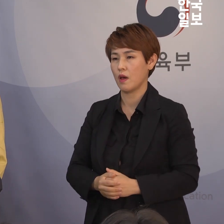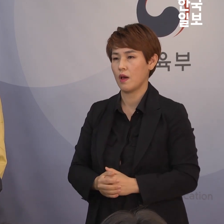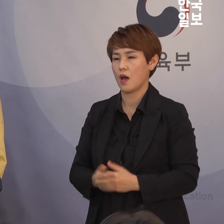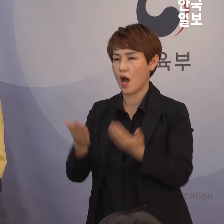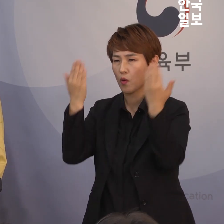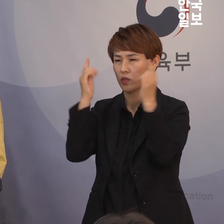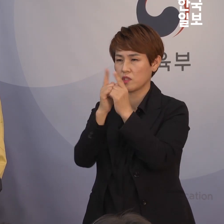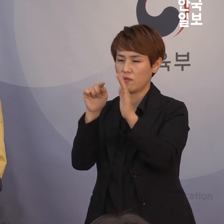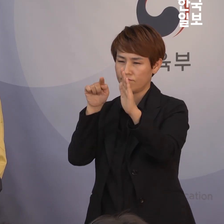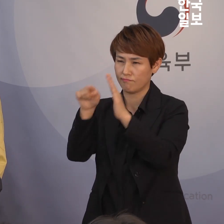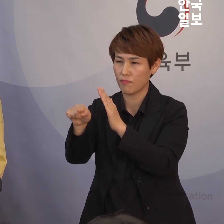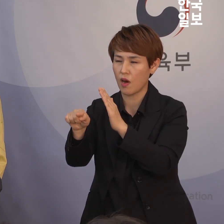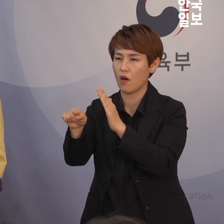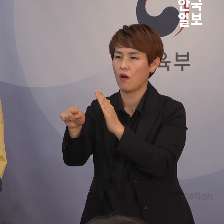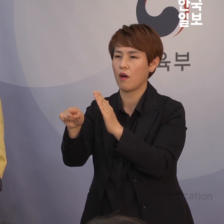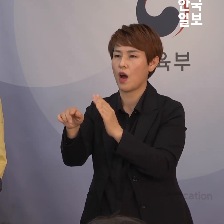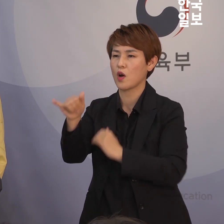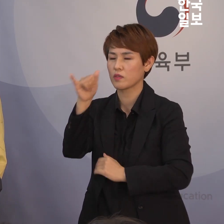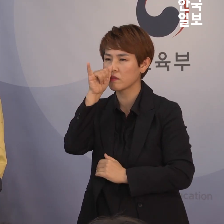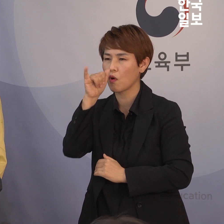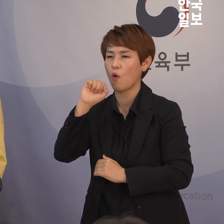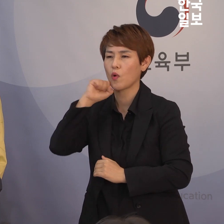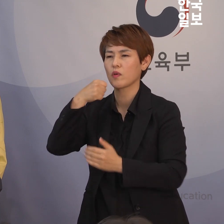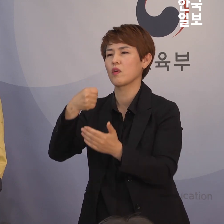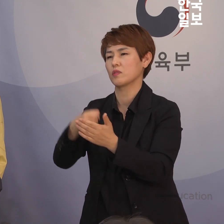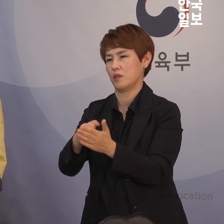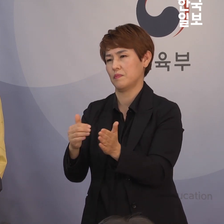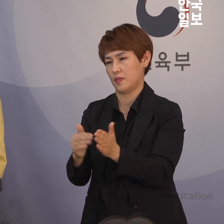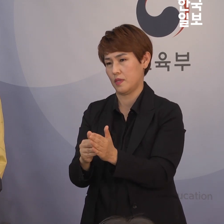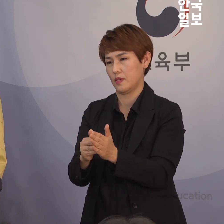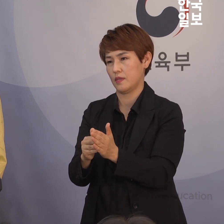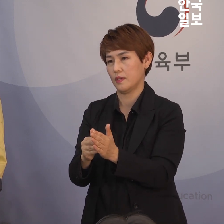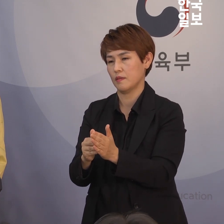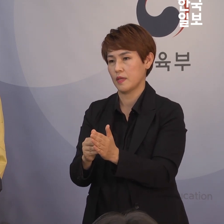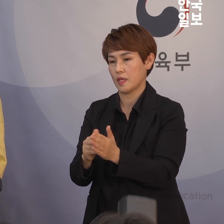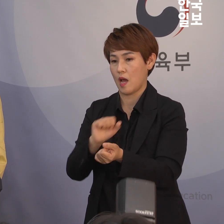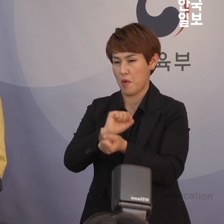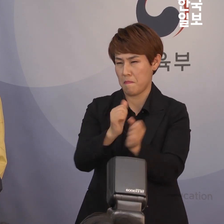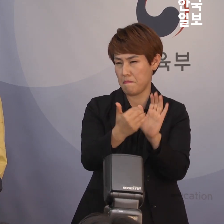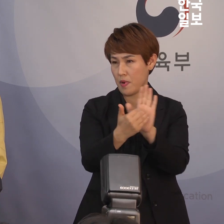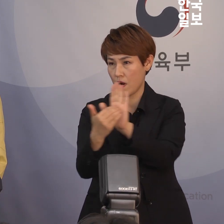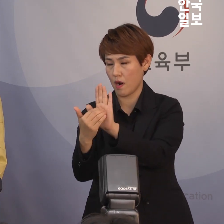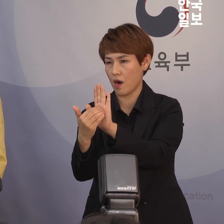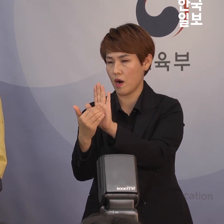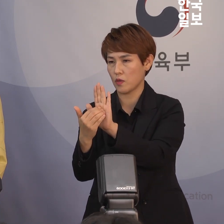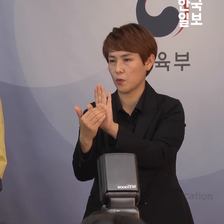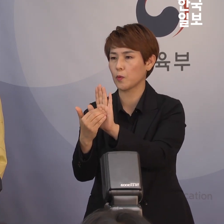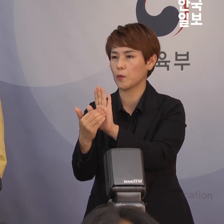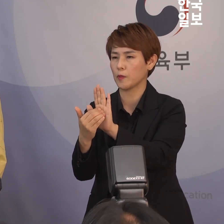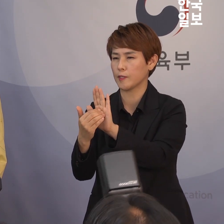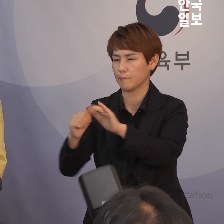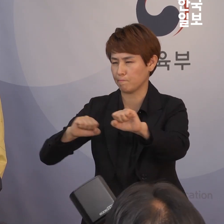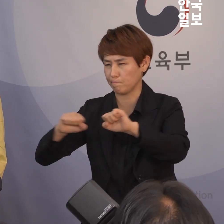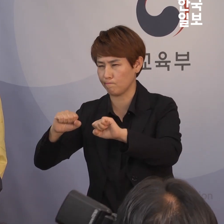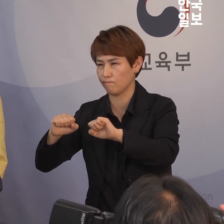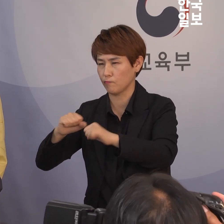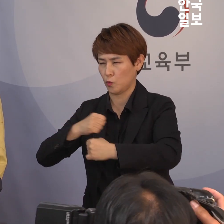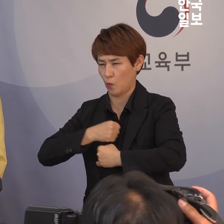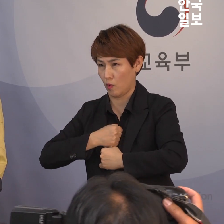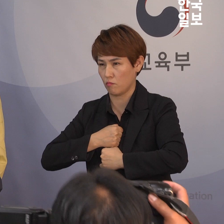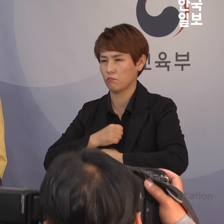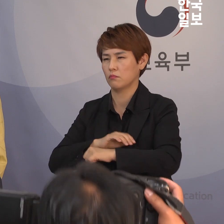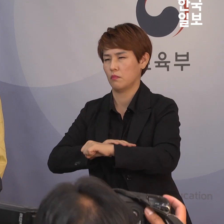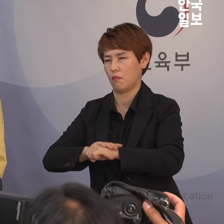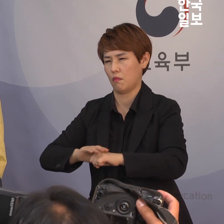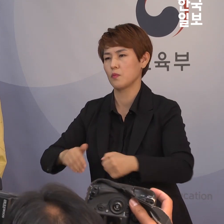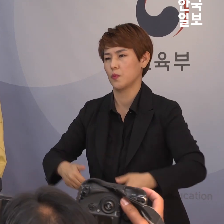수업이라는 어려운 결정을 한 만큼 감염병 예방과 대처에 조금의 소홀함도 있어서는 안 될